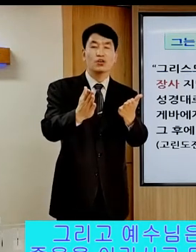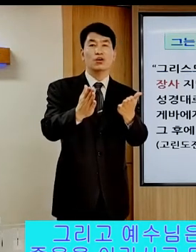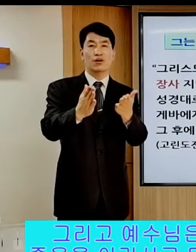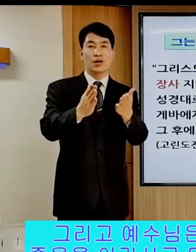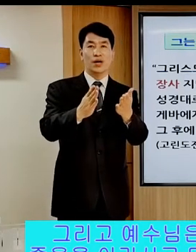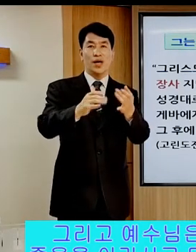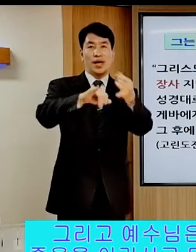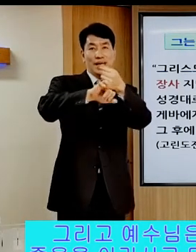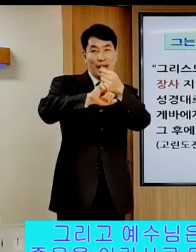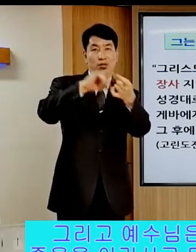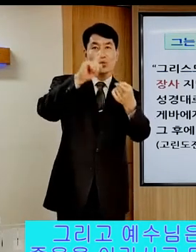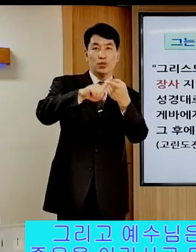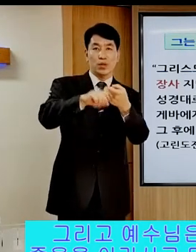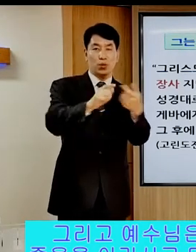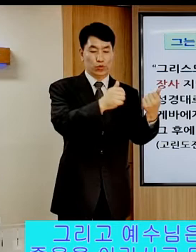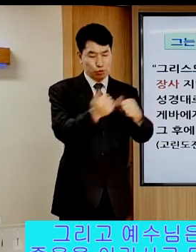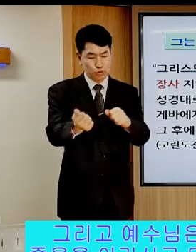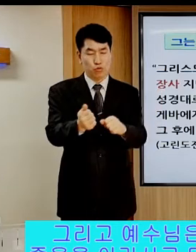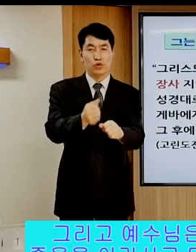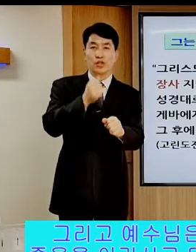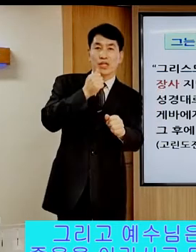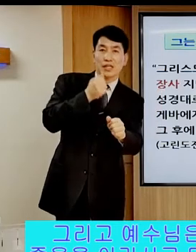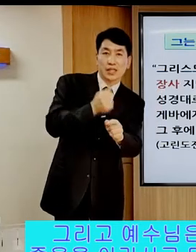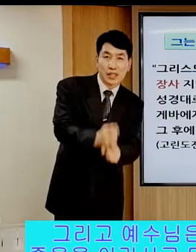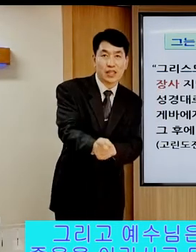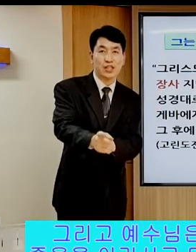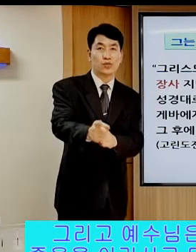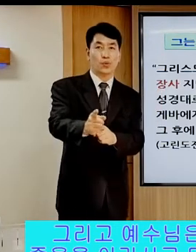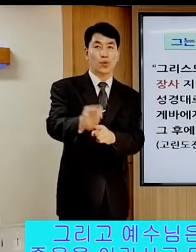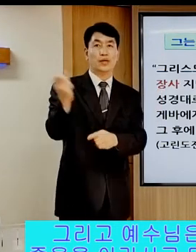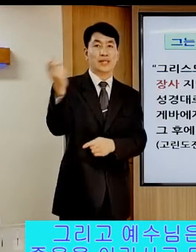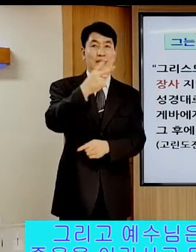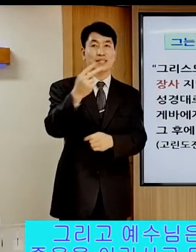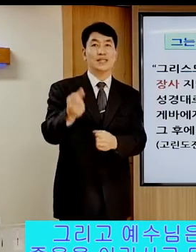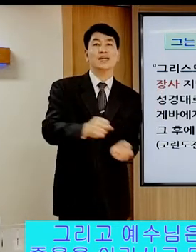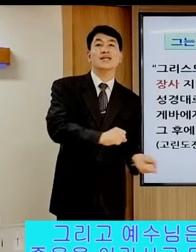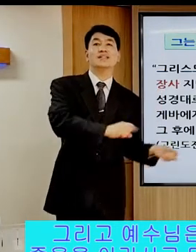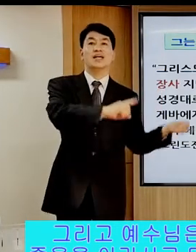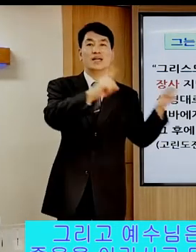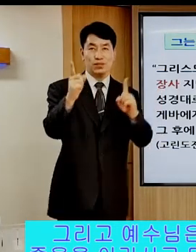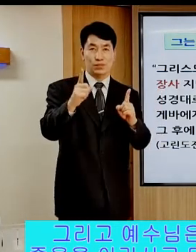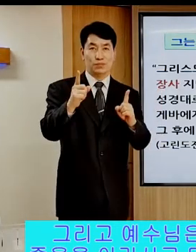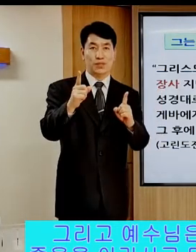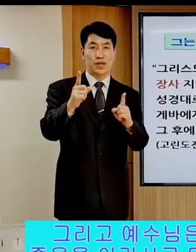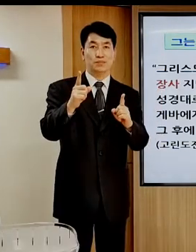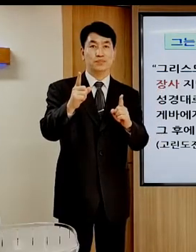성경 약속대로 죽음을 이기시고 다시 살아셨습니다.